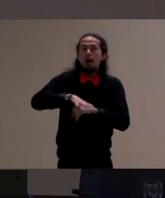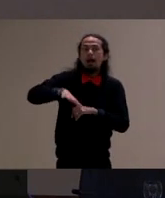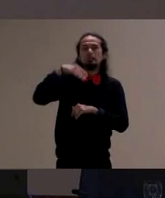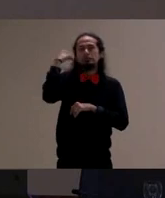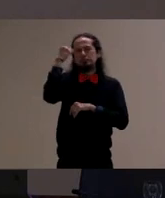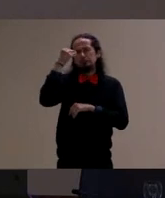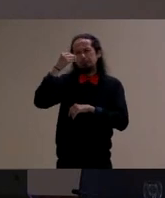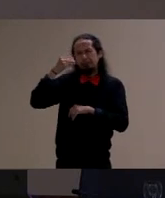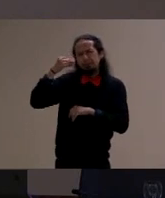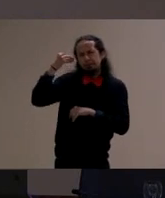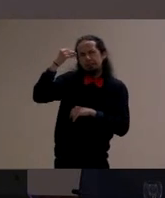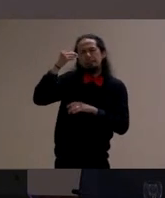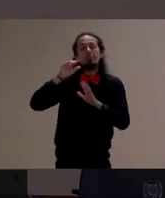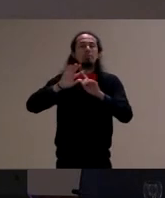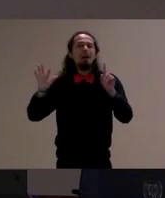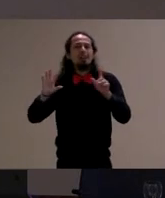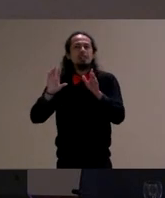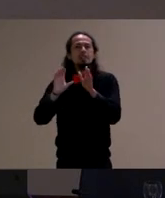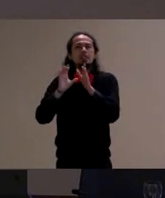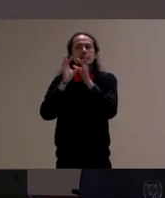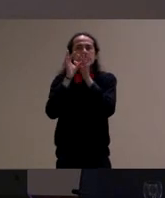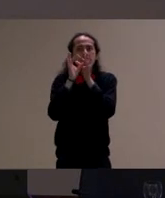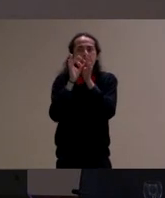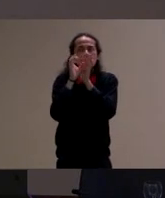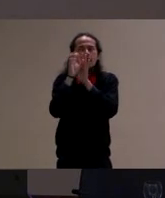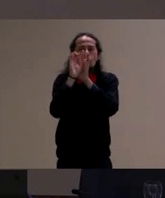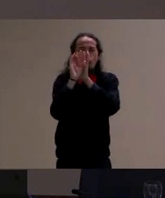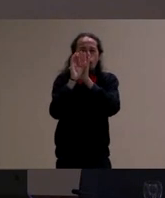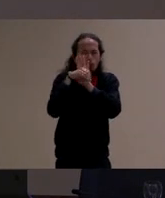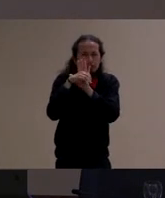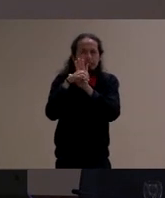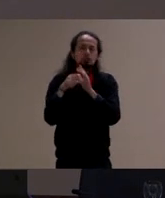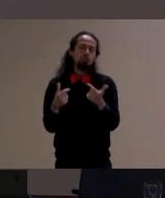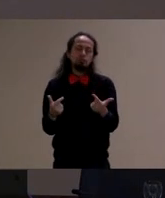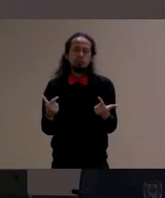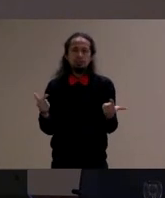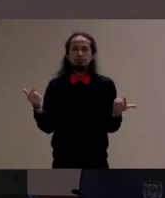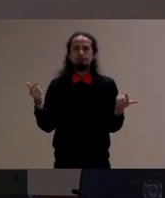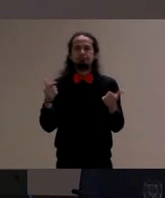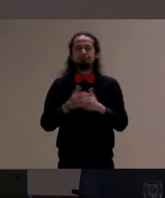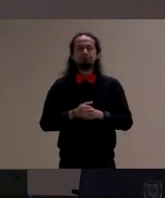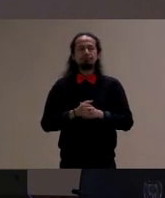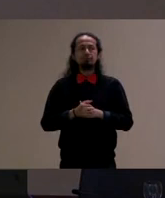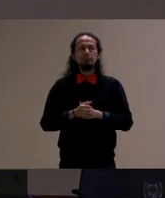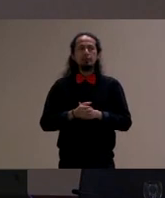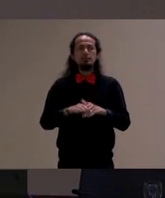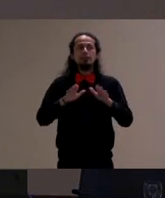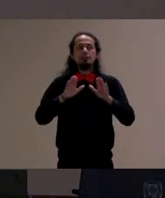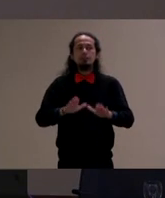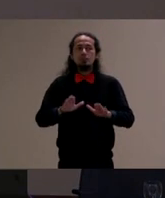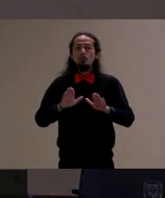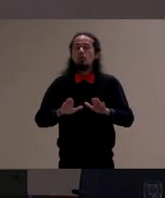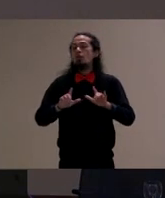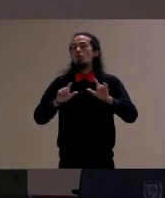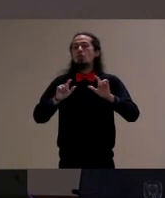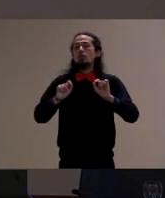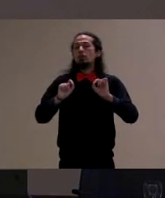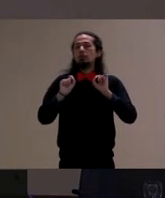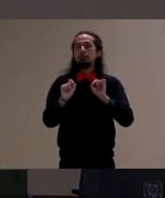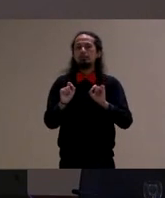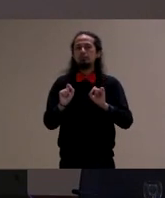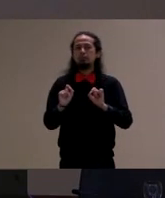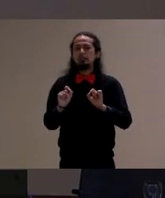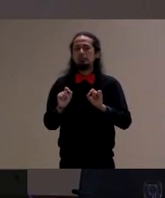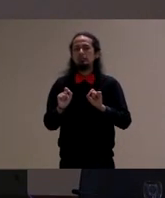definição explícita de experiência e o que prevalece né porque é